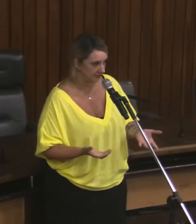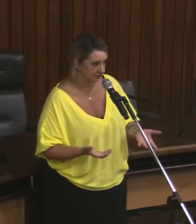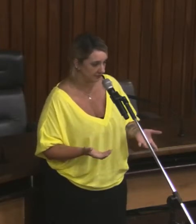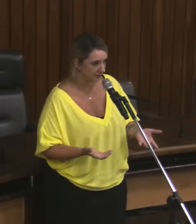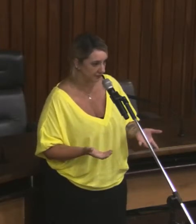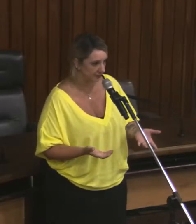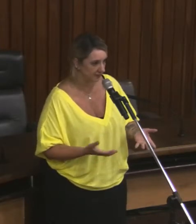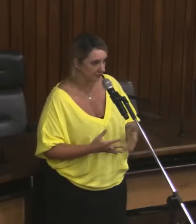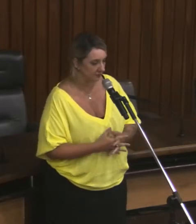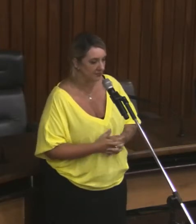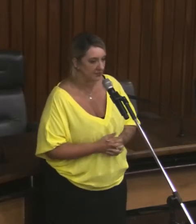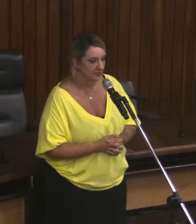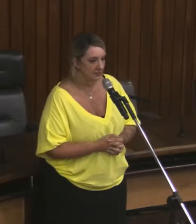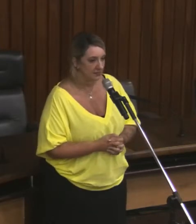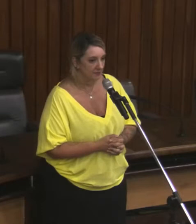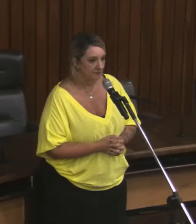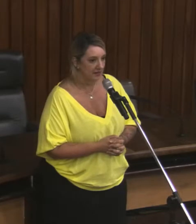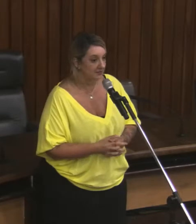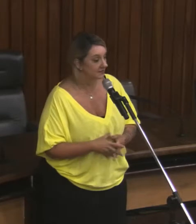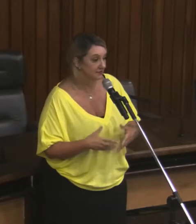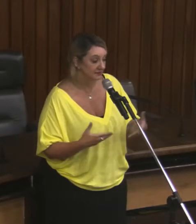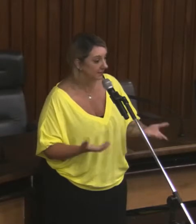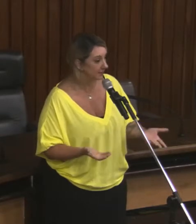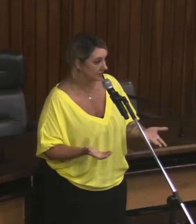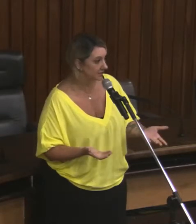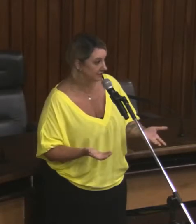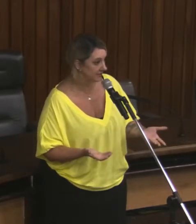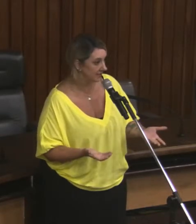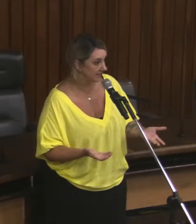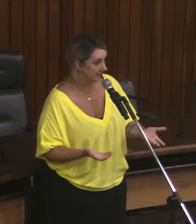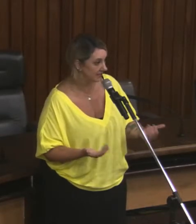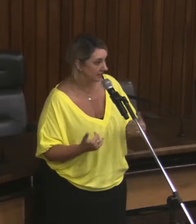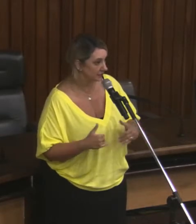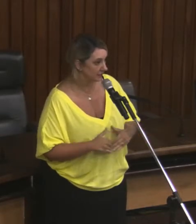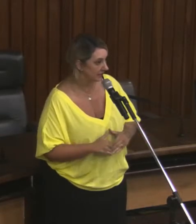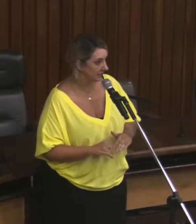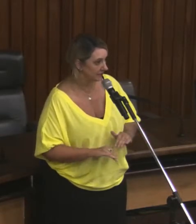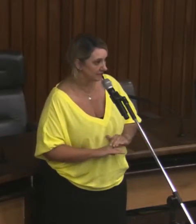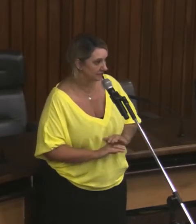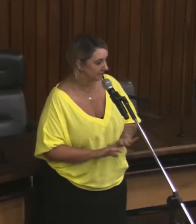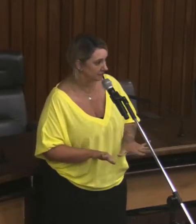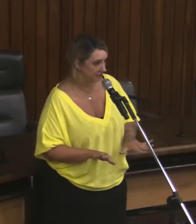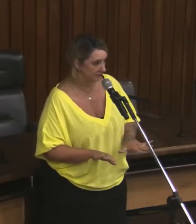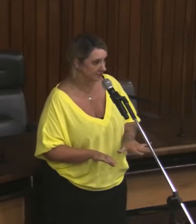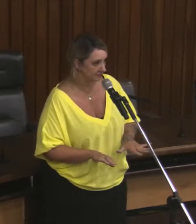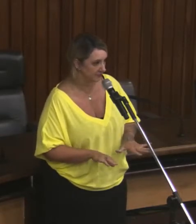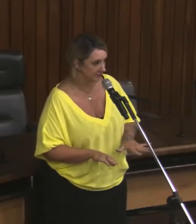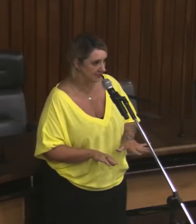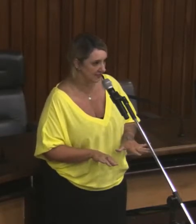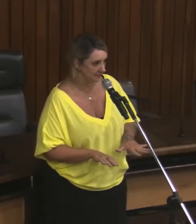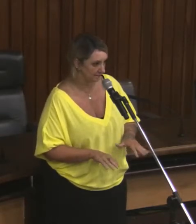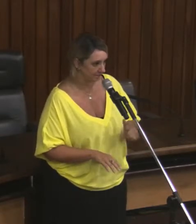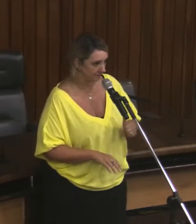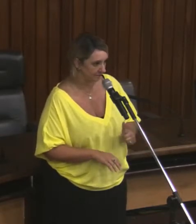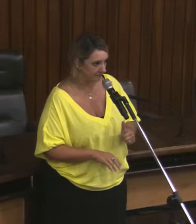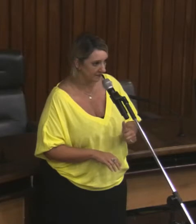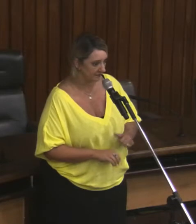de forma nenhuma, mas depende de vocês. Eu estou aqui para o que vocês precisarem. Tá